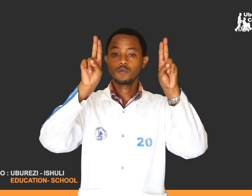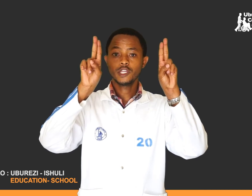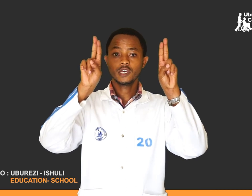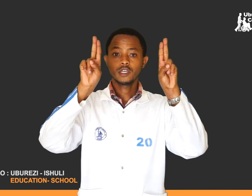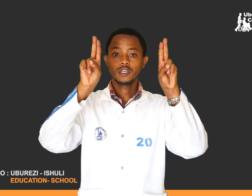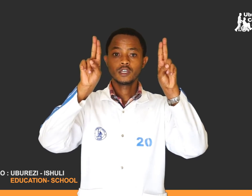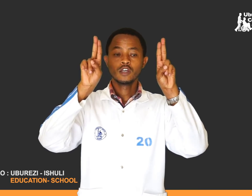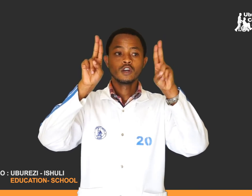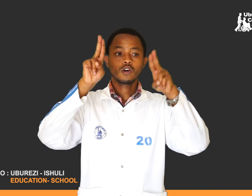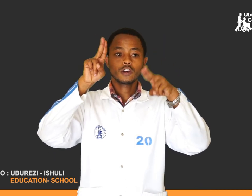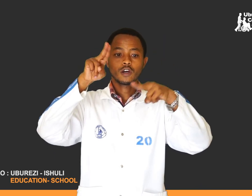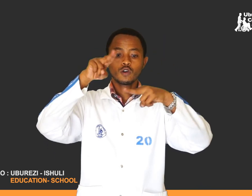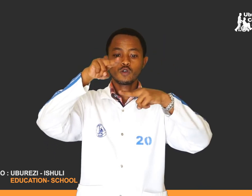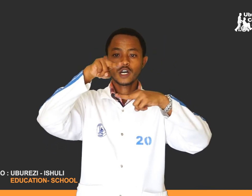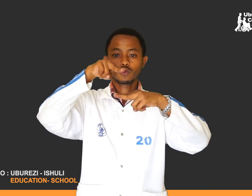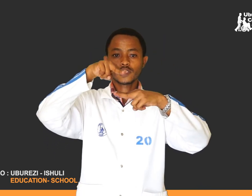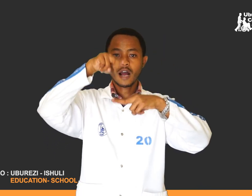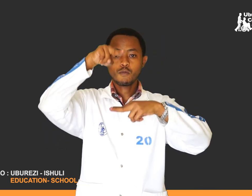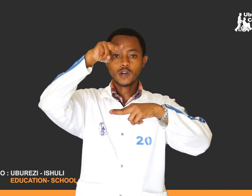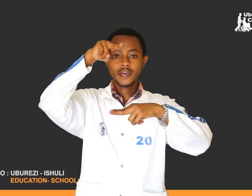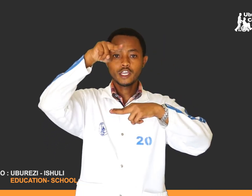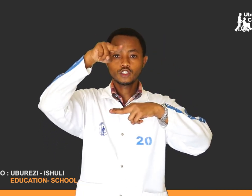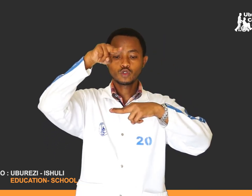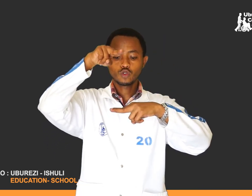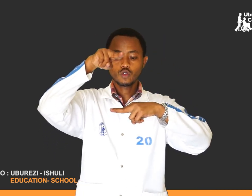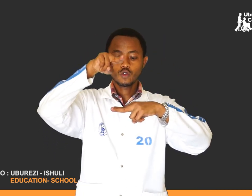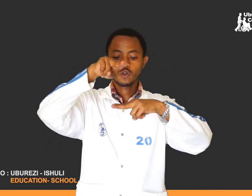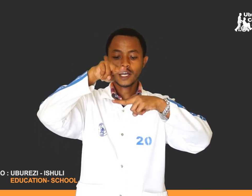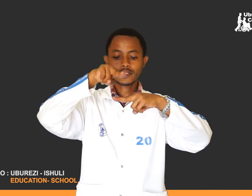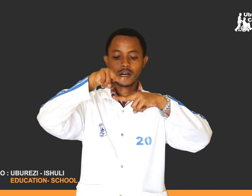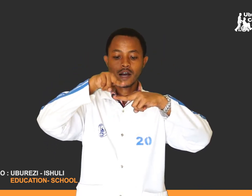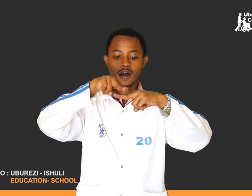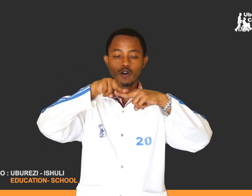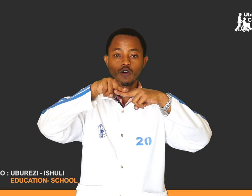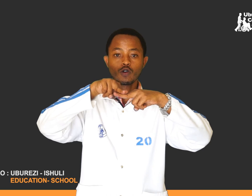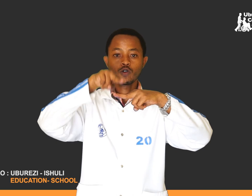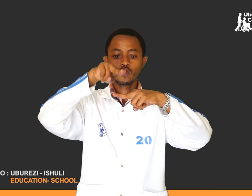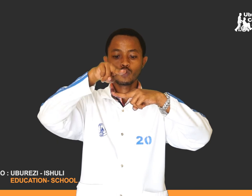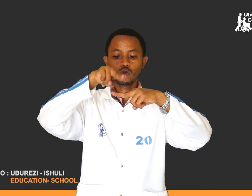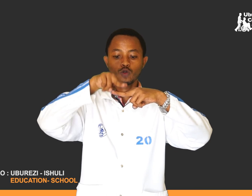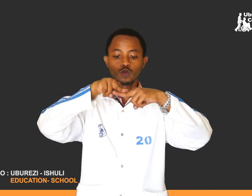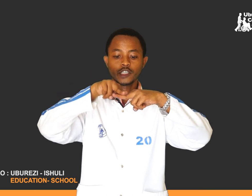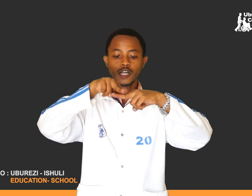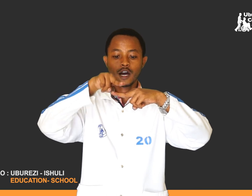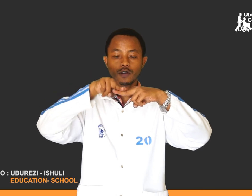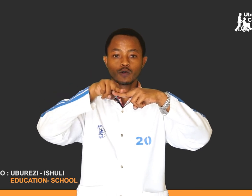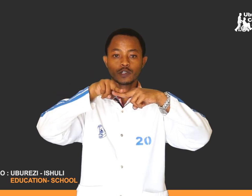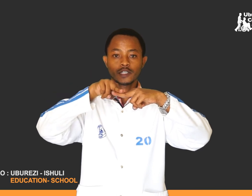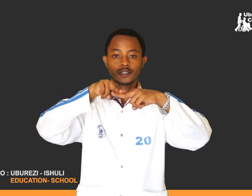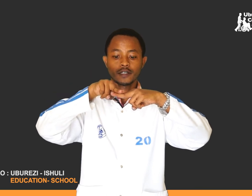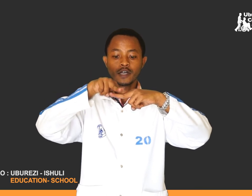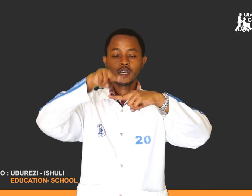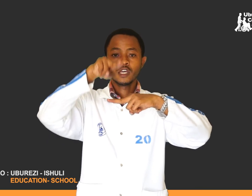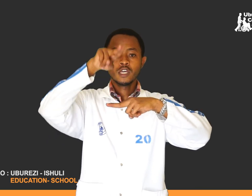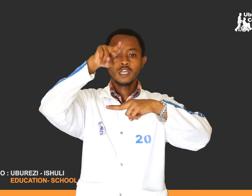tubiri noneho ukatuzamura hejuru ugasanga aho udushira hano gutyo